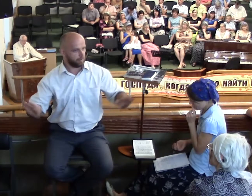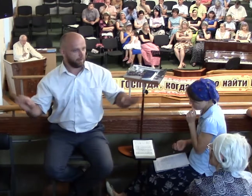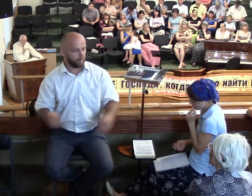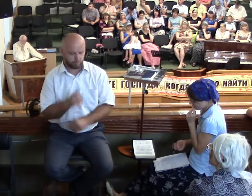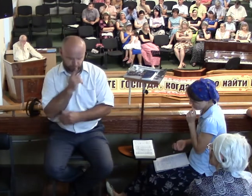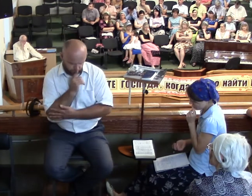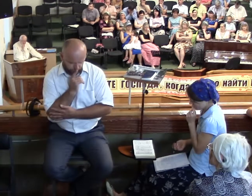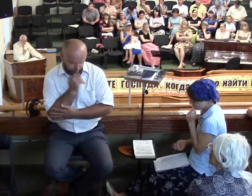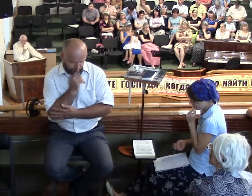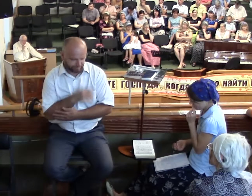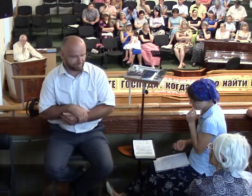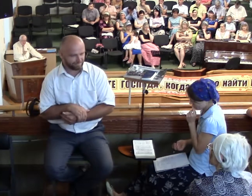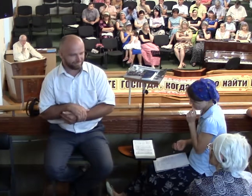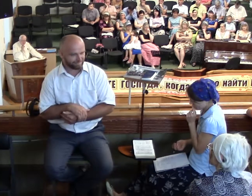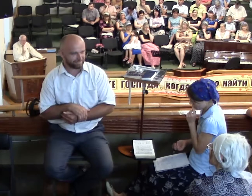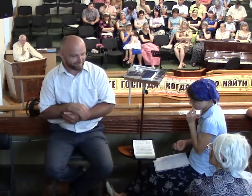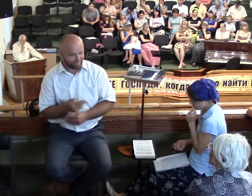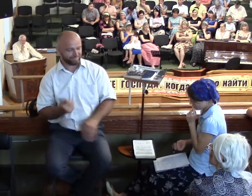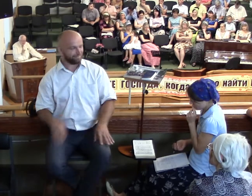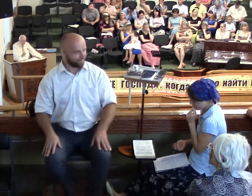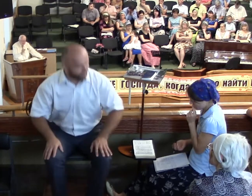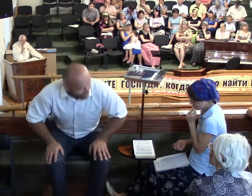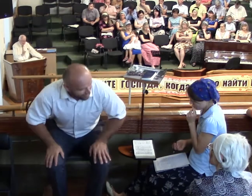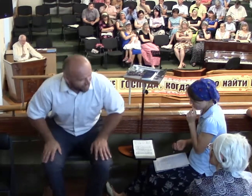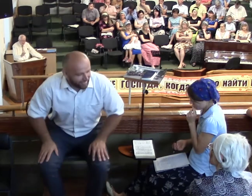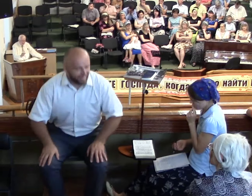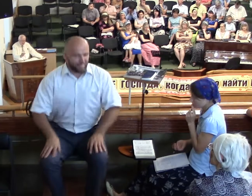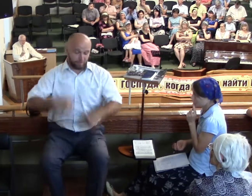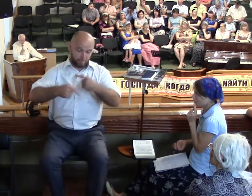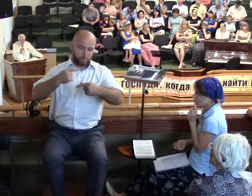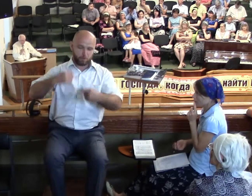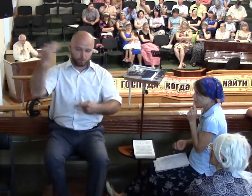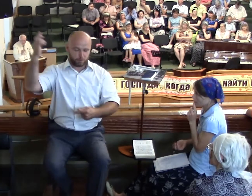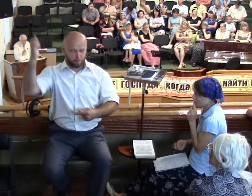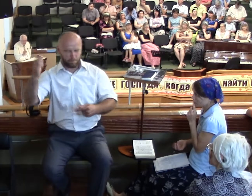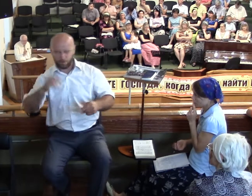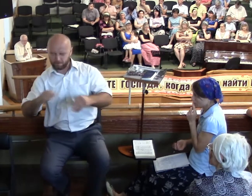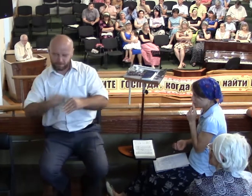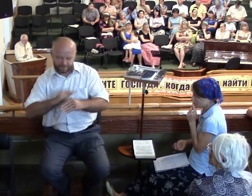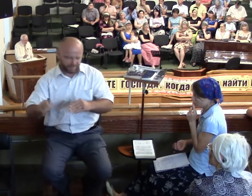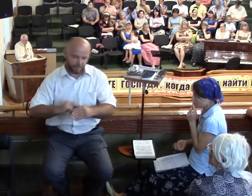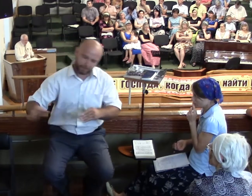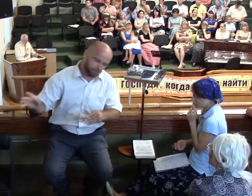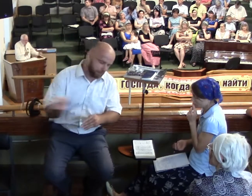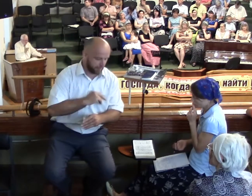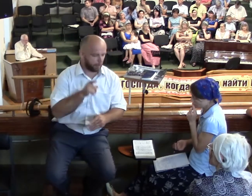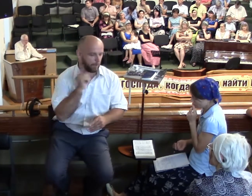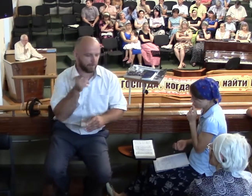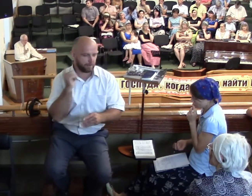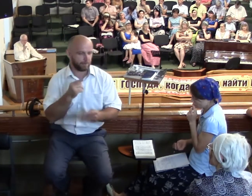жизни. Это повседневная жизнь, в которой мы отделяемся от зла, в которой мы отделяемся от греха.